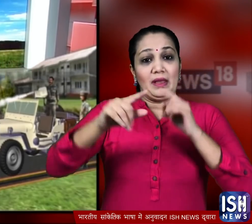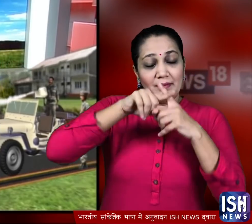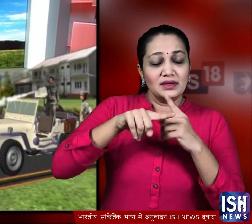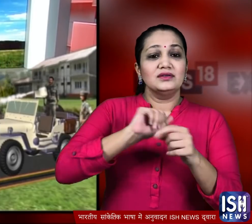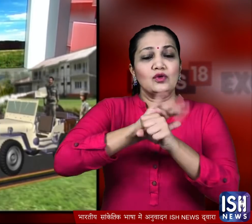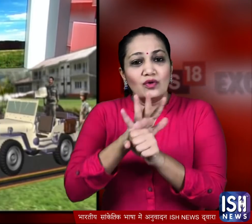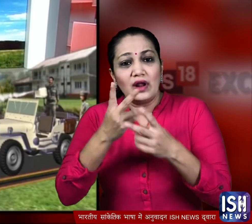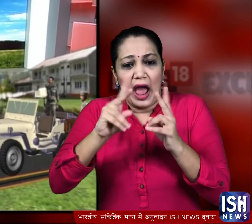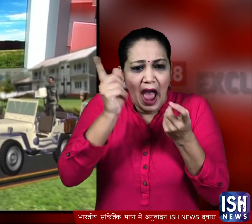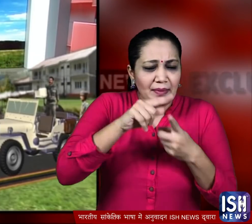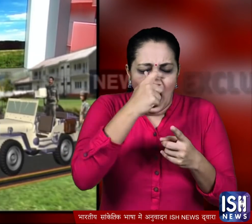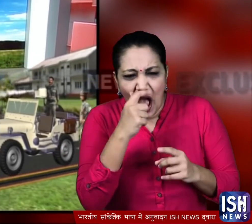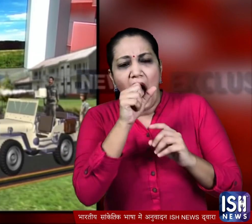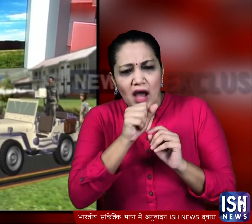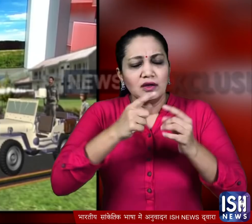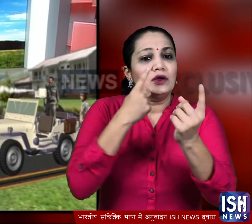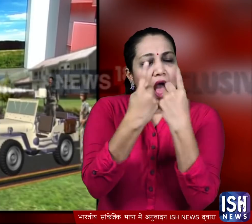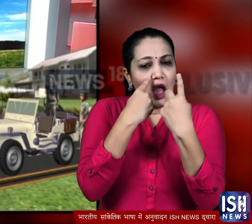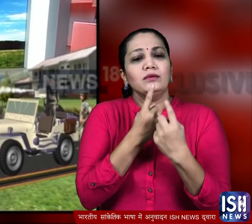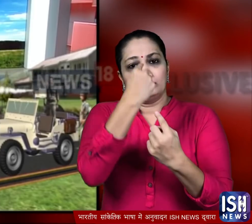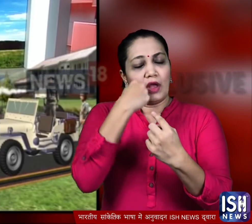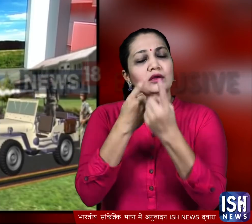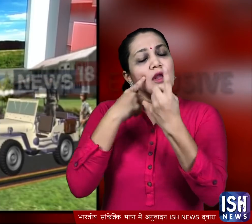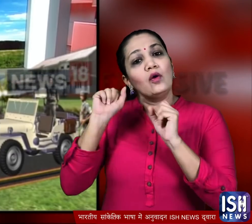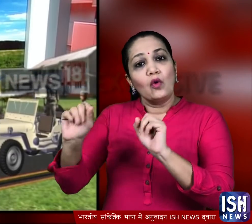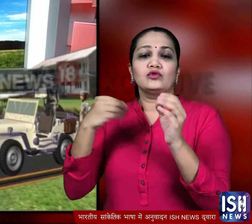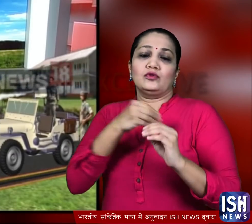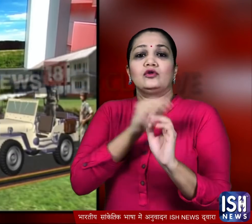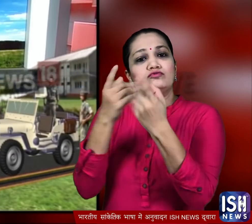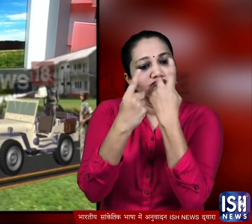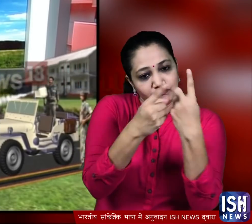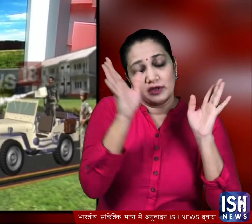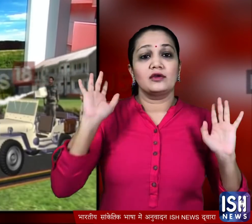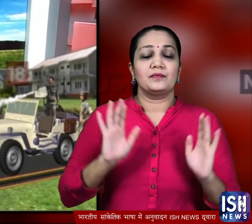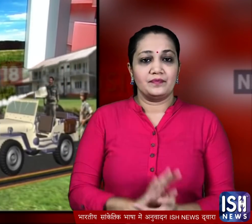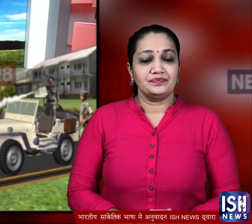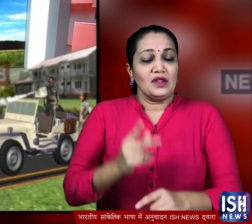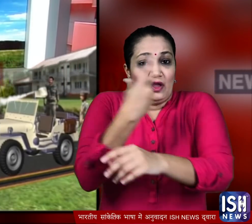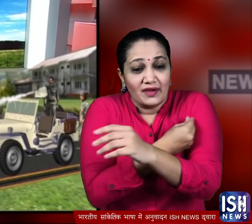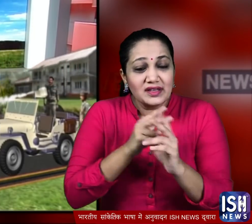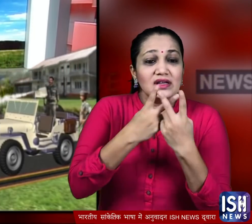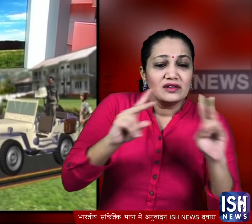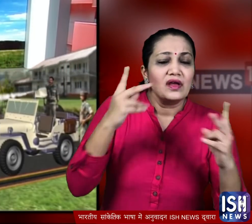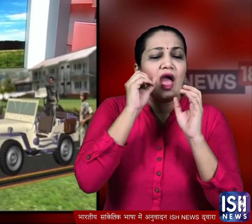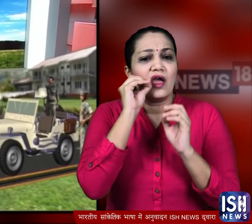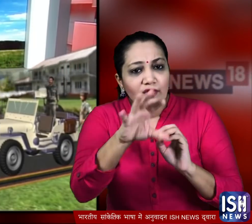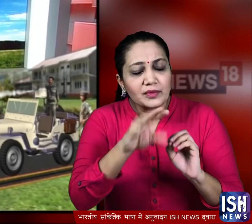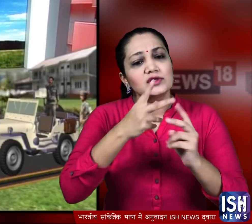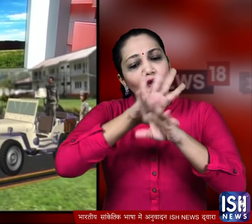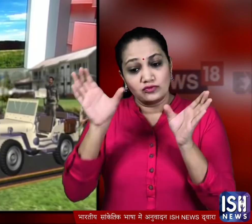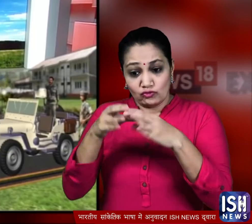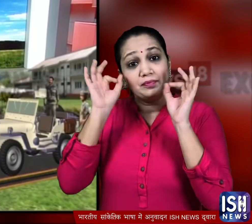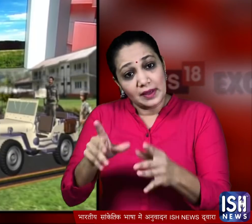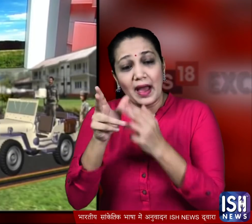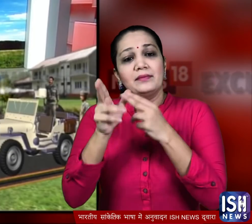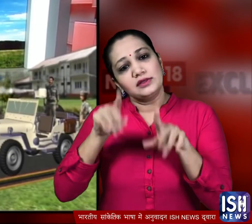हैं। इतना ही नहीं, कोरोना के लक्षण दिखने पर मरीजों की जांच भी सेना का मेडिकल स्टाफ करता है और कोरोना वैक्सीन लगवाने के लिए जरूरी